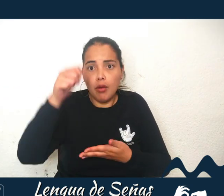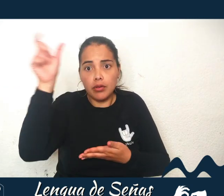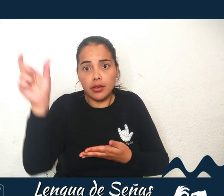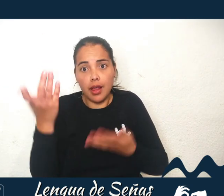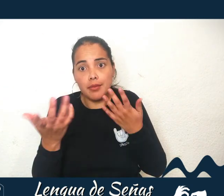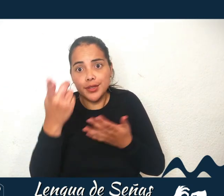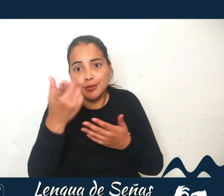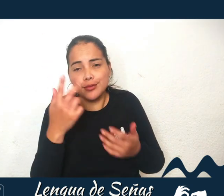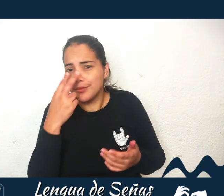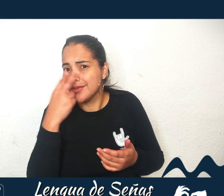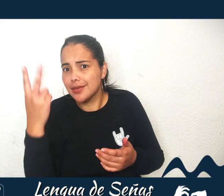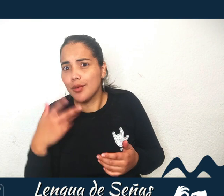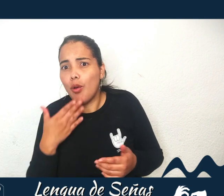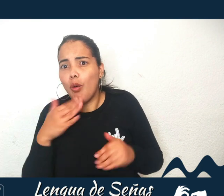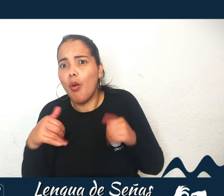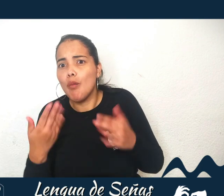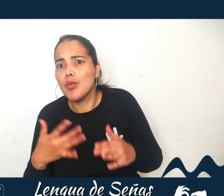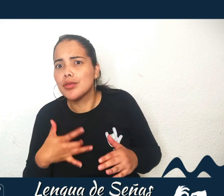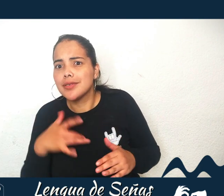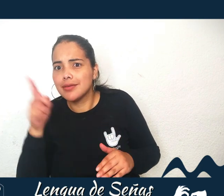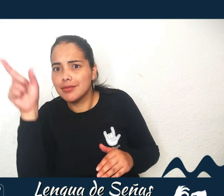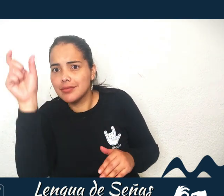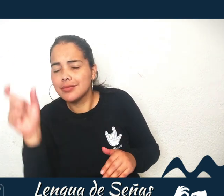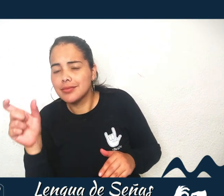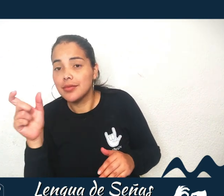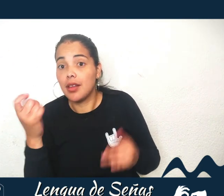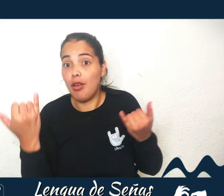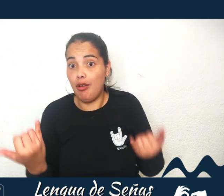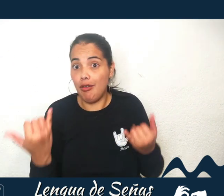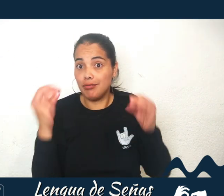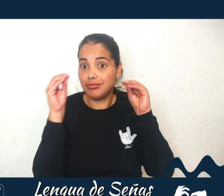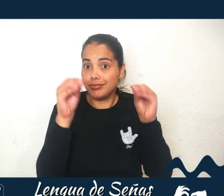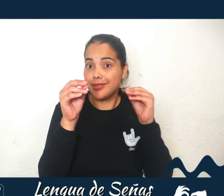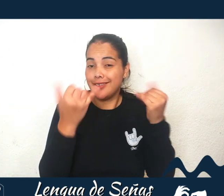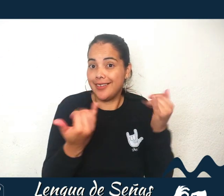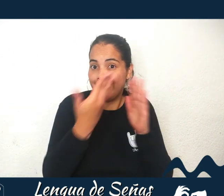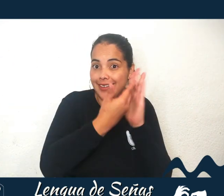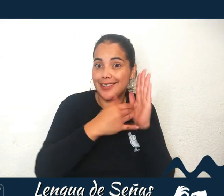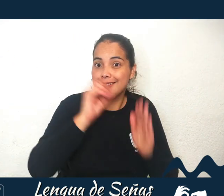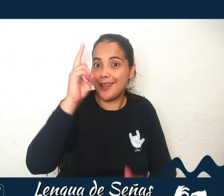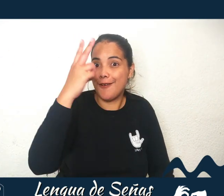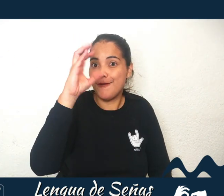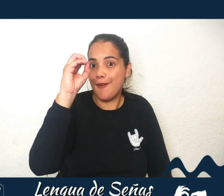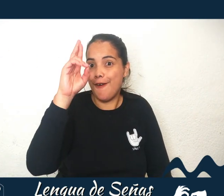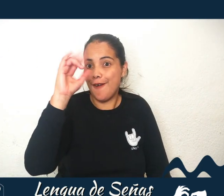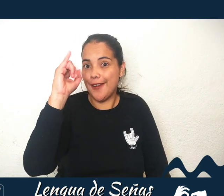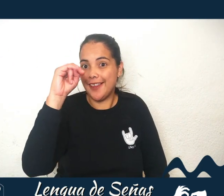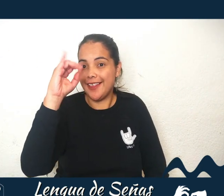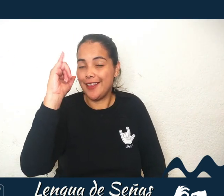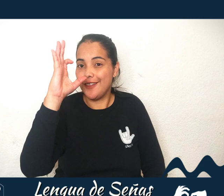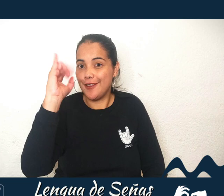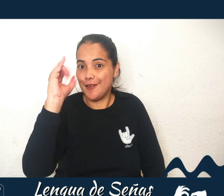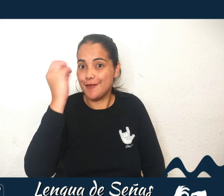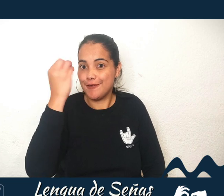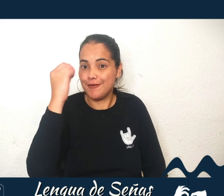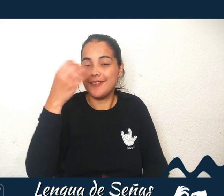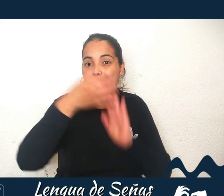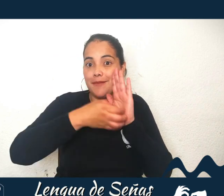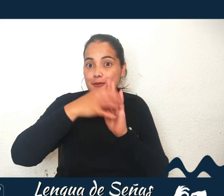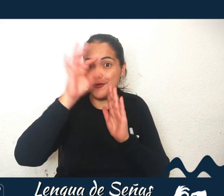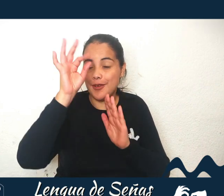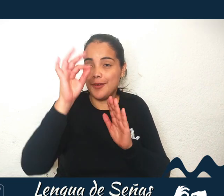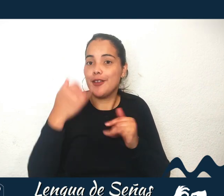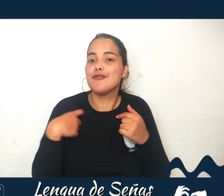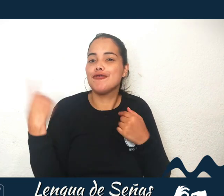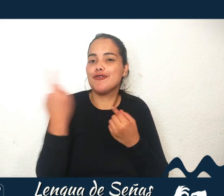estos últimos versículos de la segunda carta a los Corintios en el capítulo 9, no es solamente proveer o suplir de